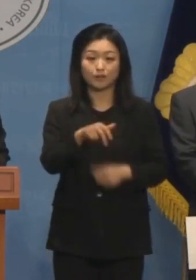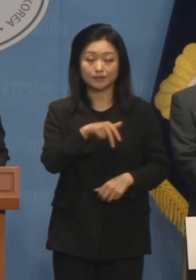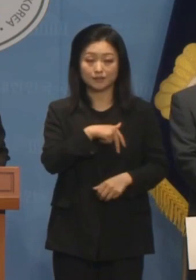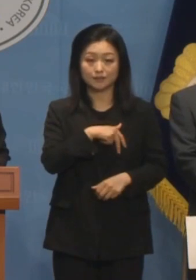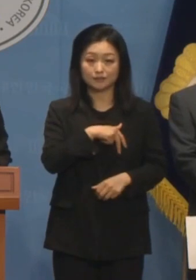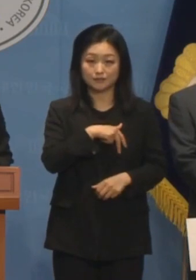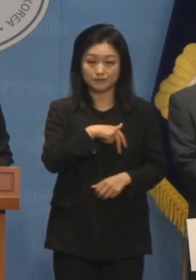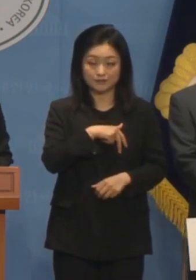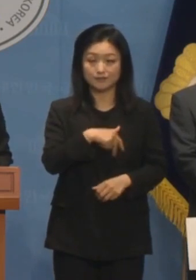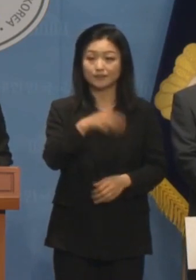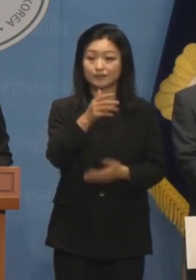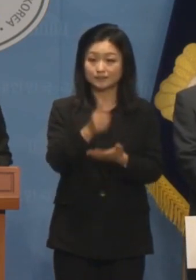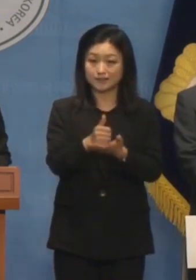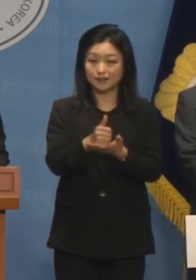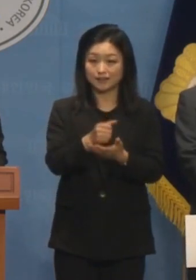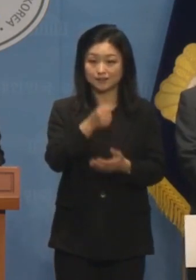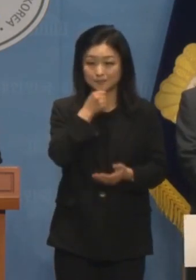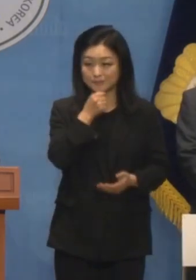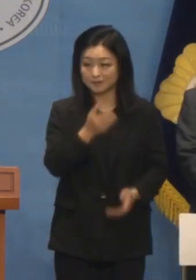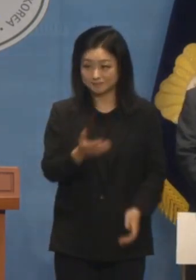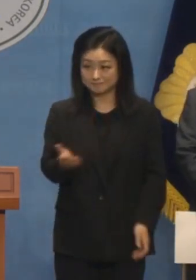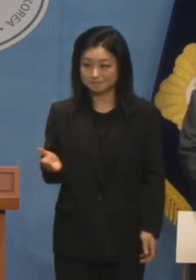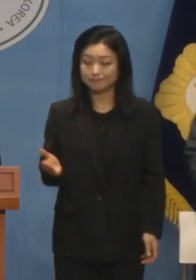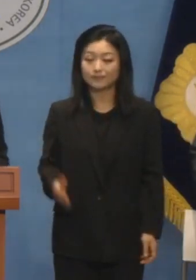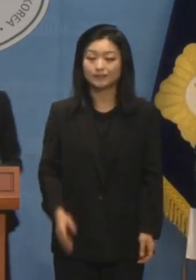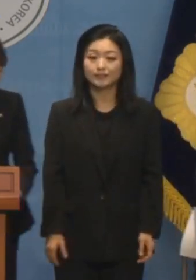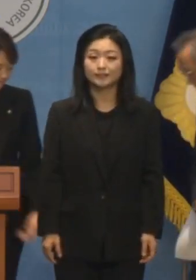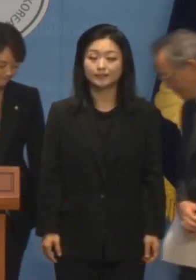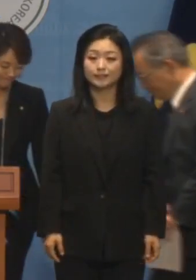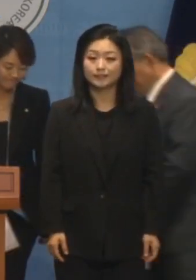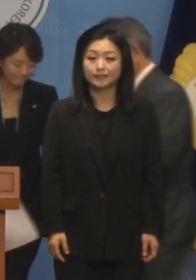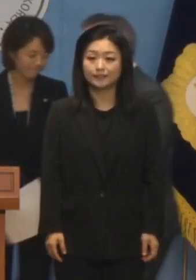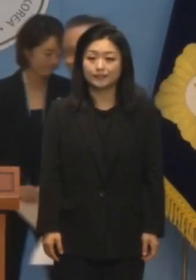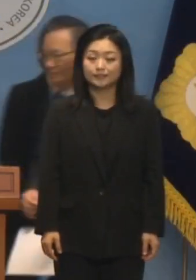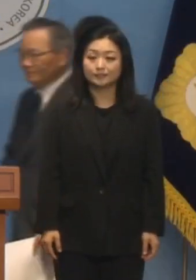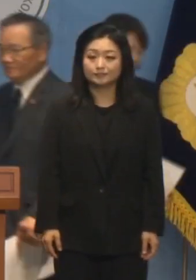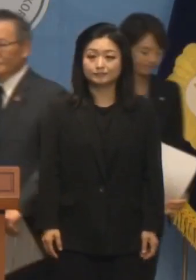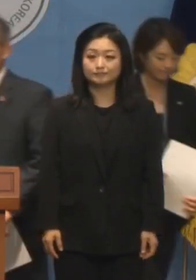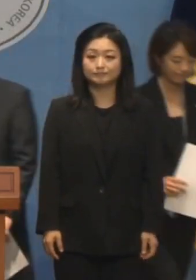정대화 상임위원께 마이크를 넘기도록 하겠습니다.